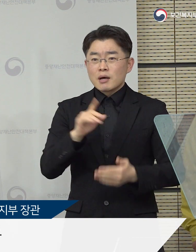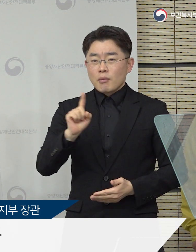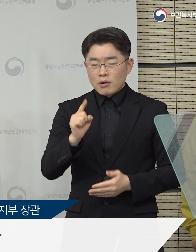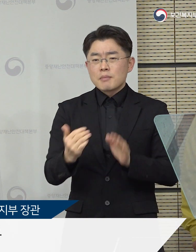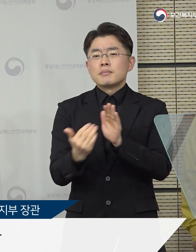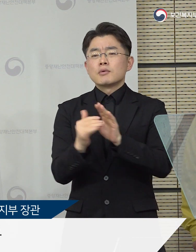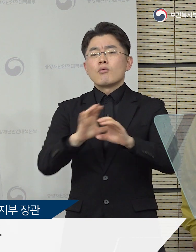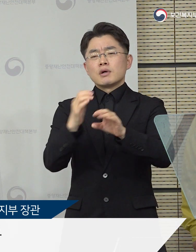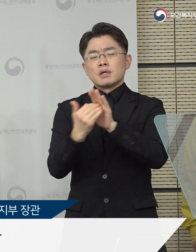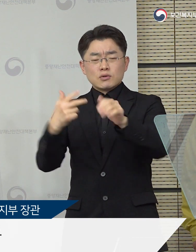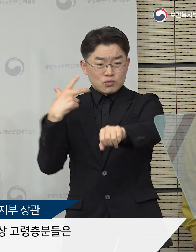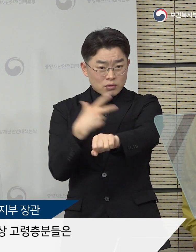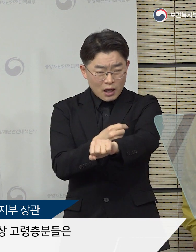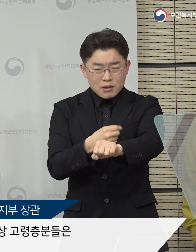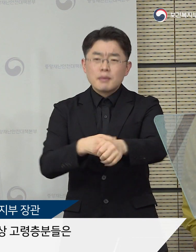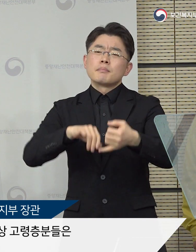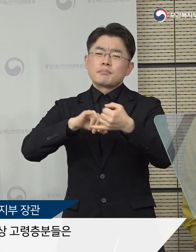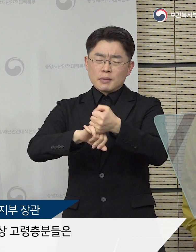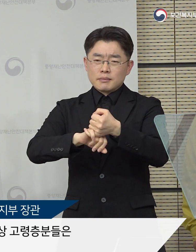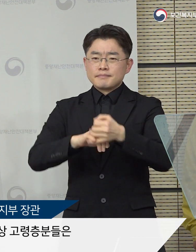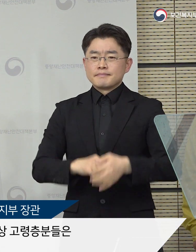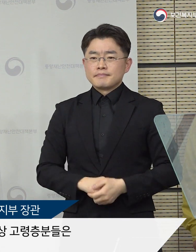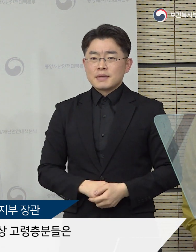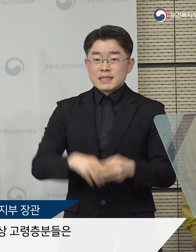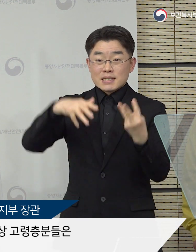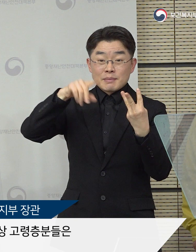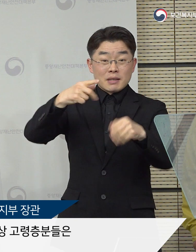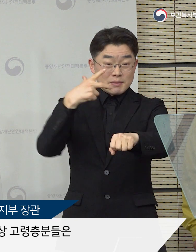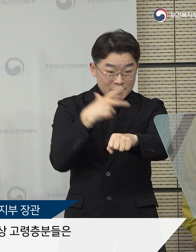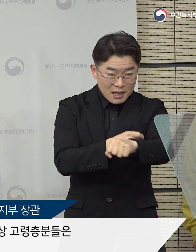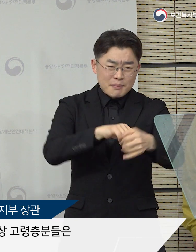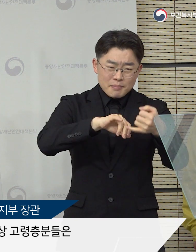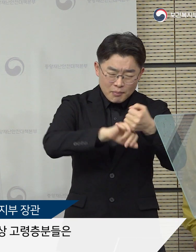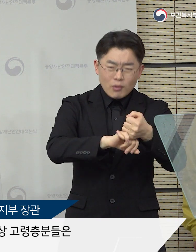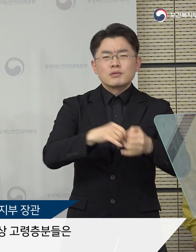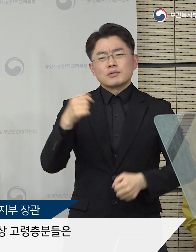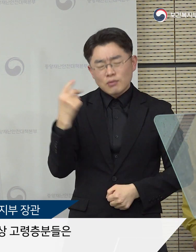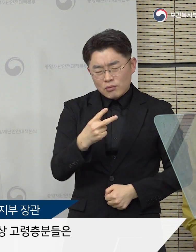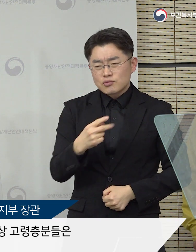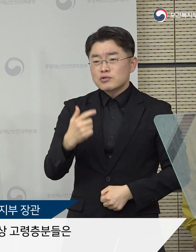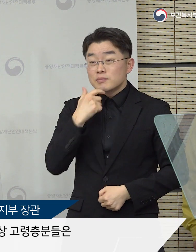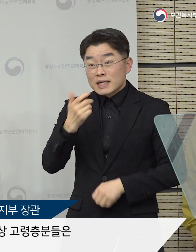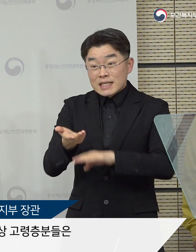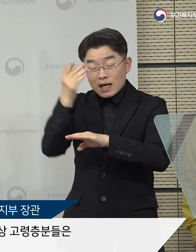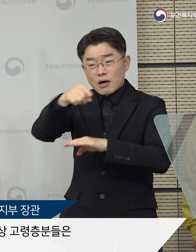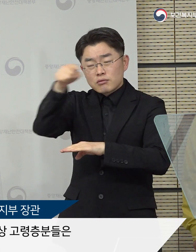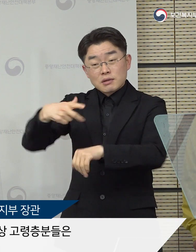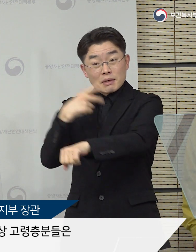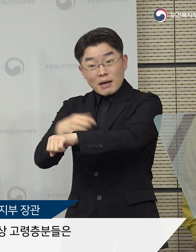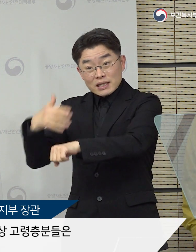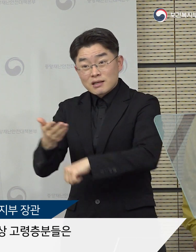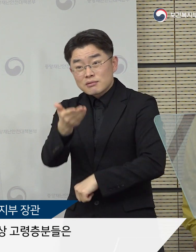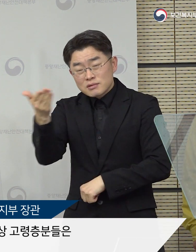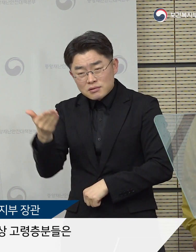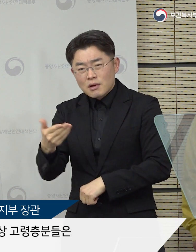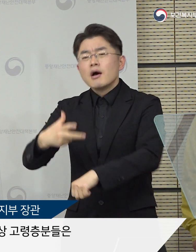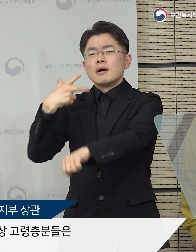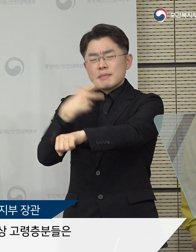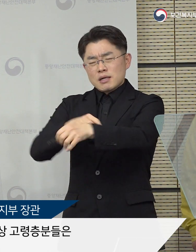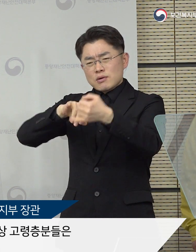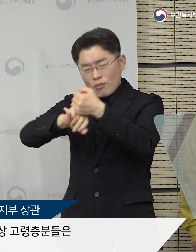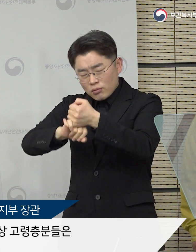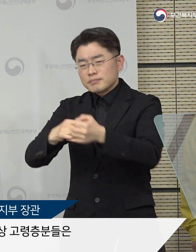예방접종의 참여입니다. 3차 접종과 아직 접종을 받지 않으신 60세 이상 고령층 분들은 접종을